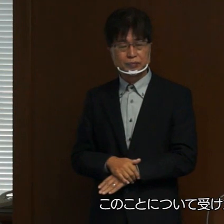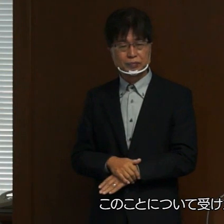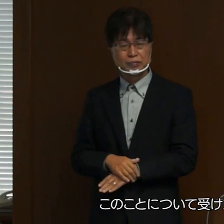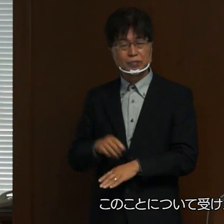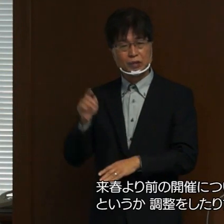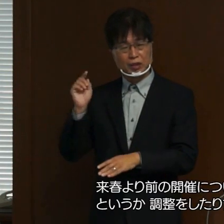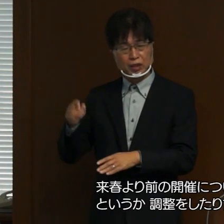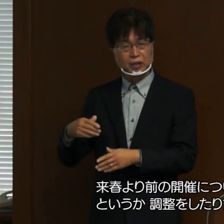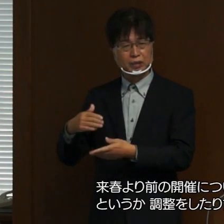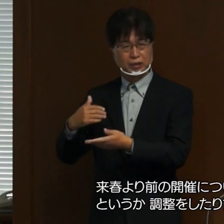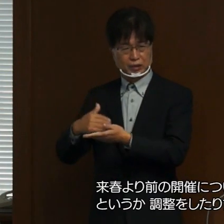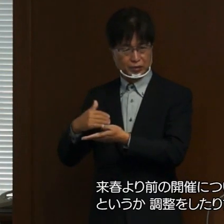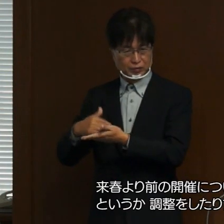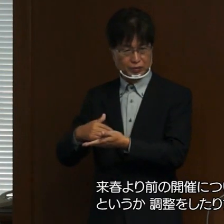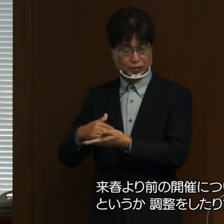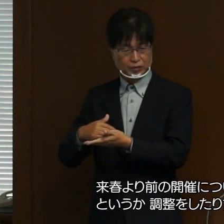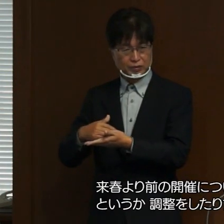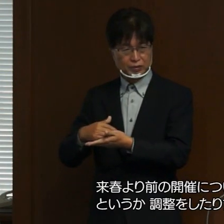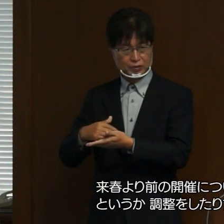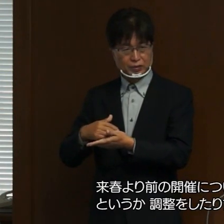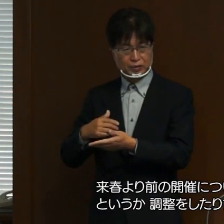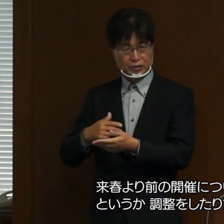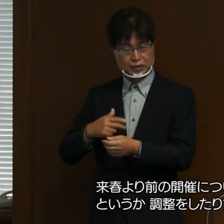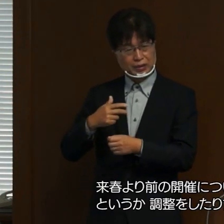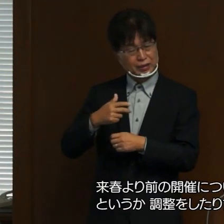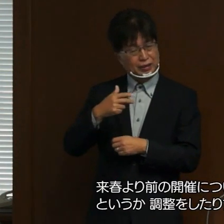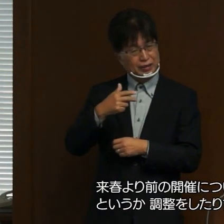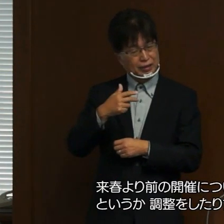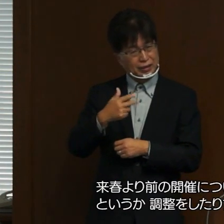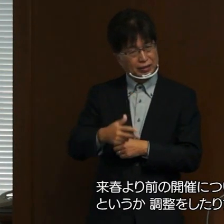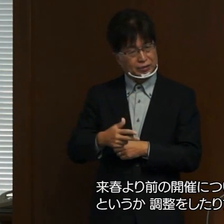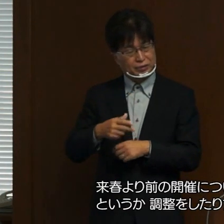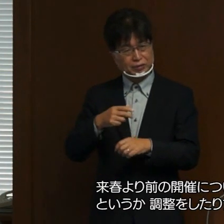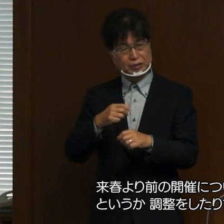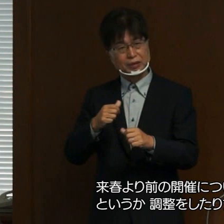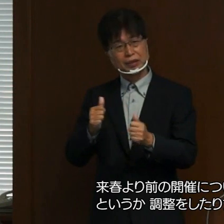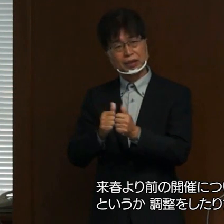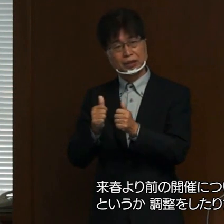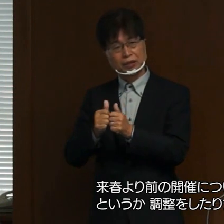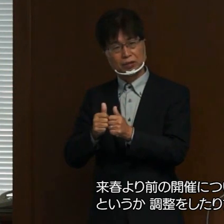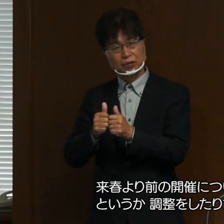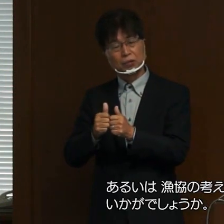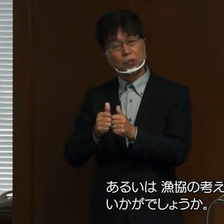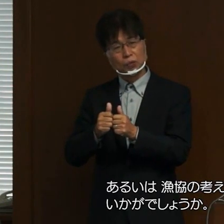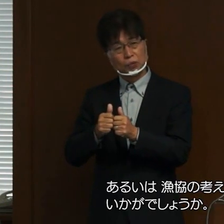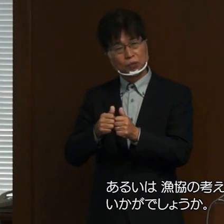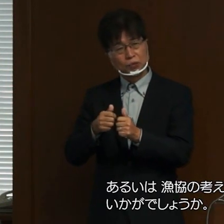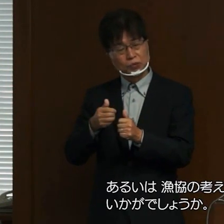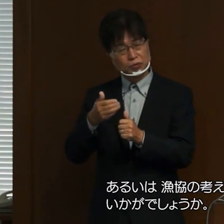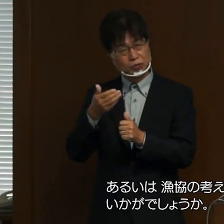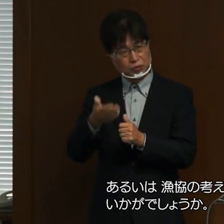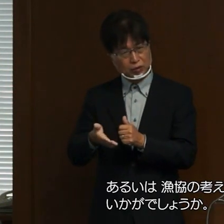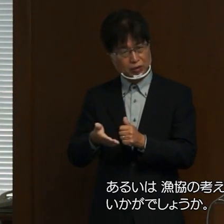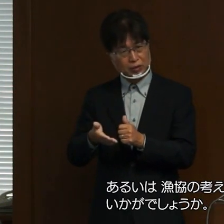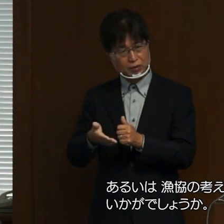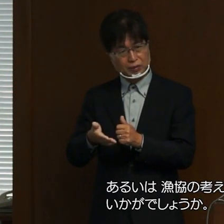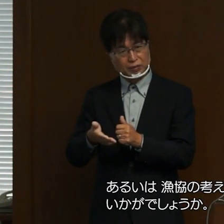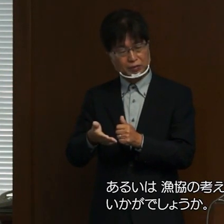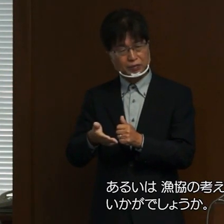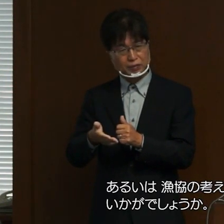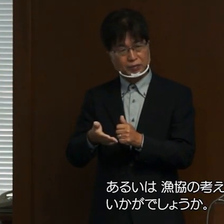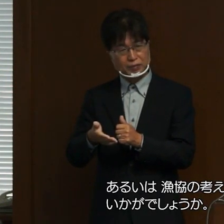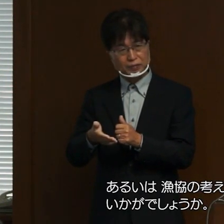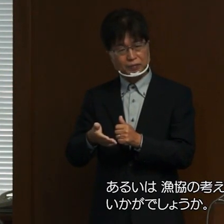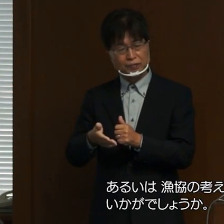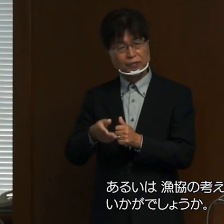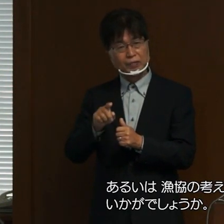をお願いします。来春より前の開催について、検討を逃したりというか、調整をしたりするのか、あるいは漁協の考えを尊重してい